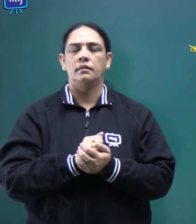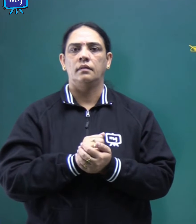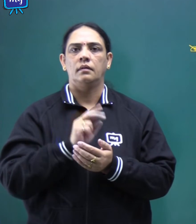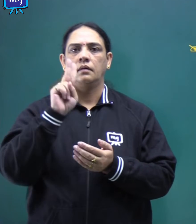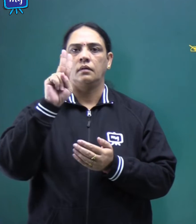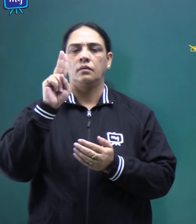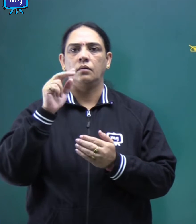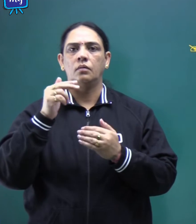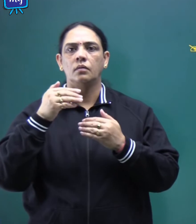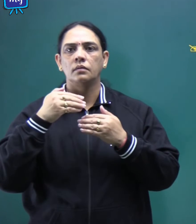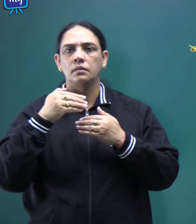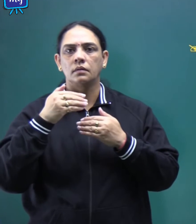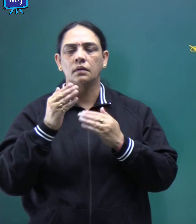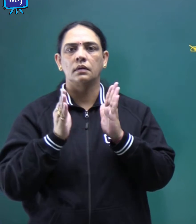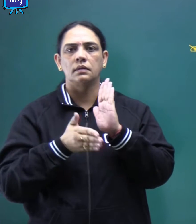दो सम्मुख शीर्षों